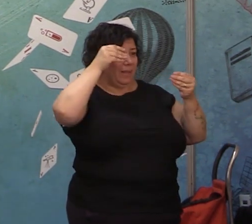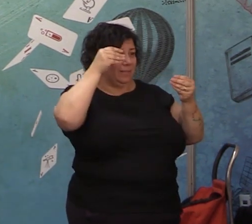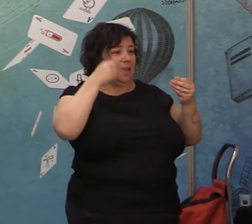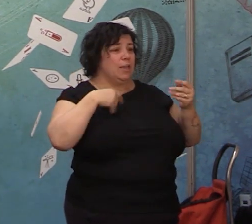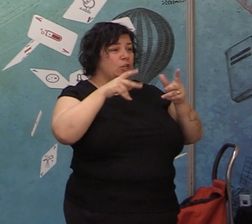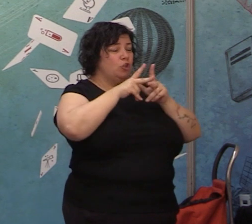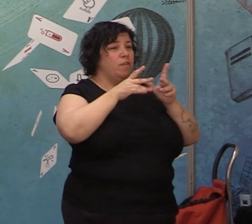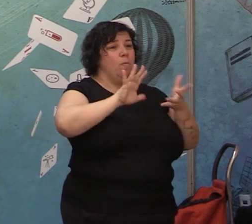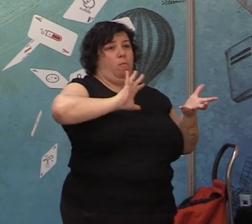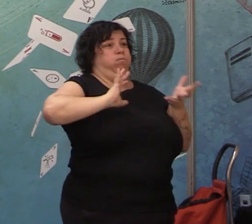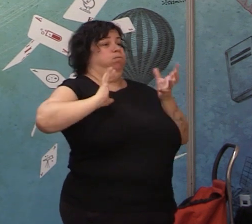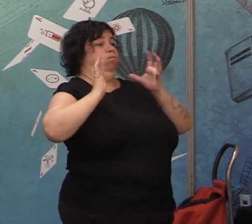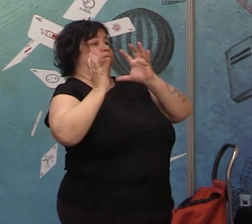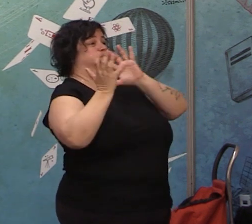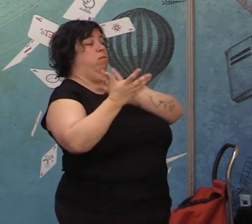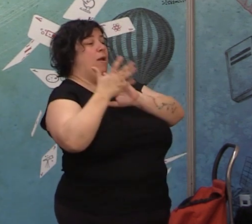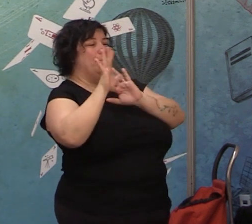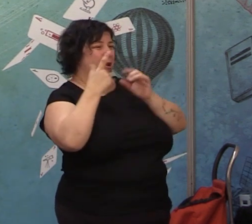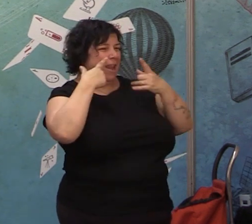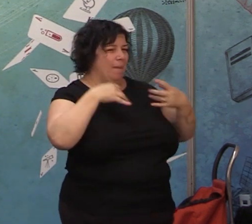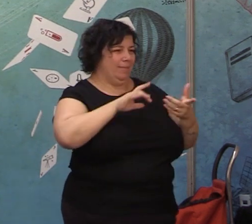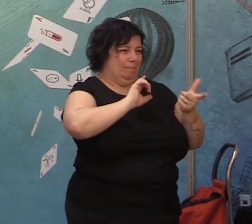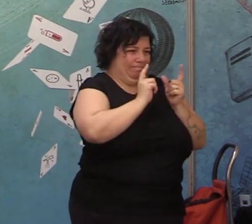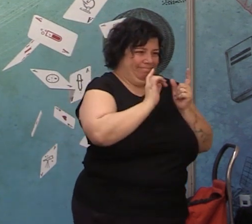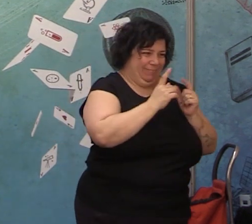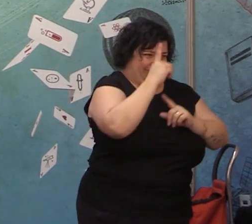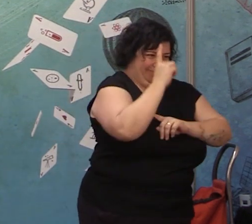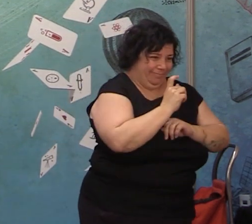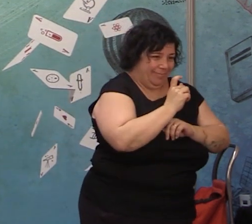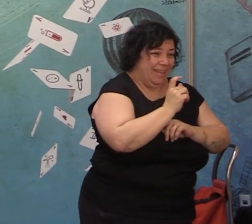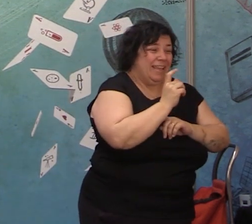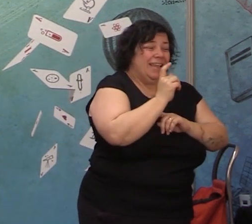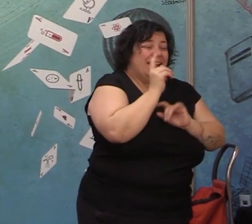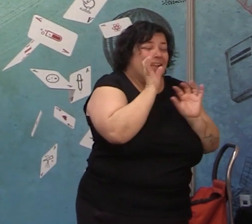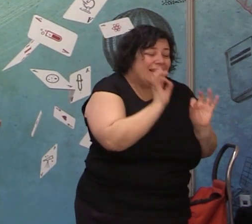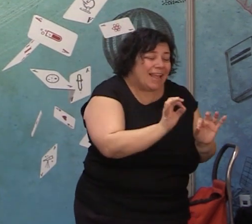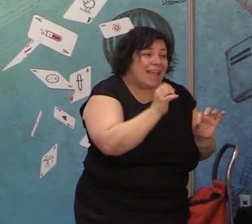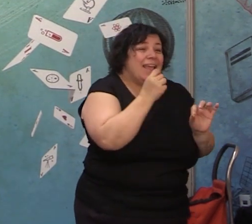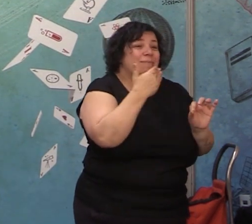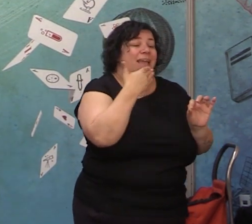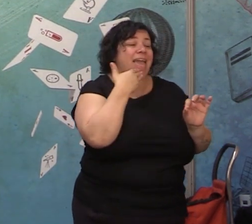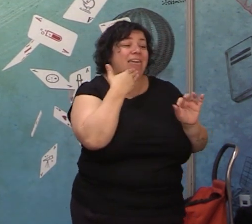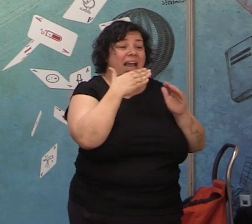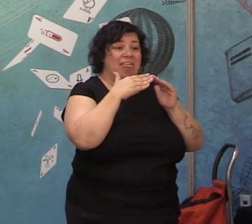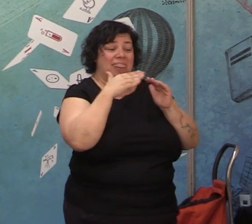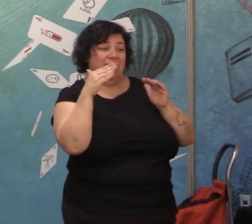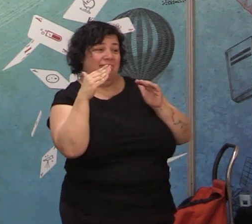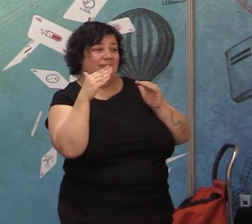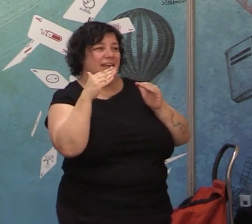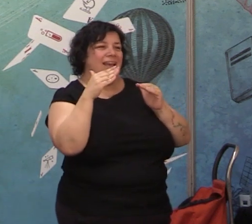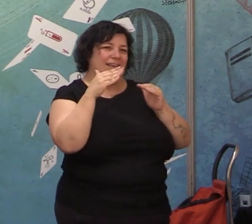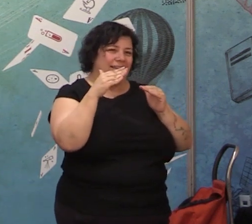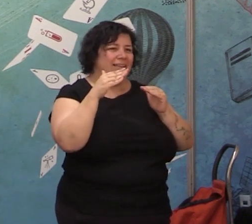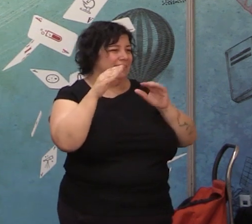ha cambiado por completo, pero no ha cambiado, y sobre todo a nivel de a partir de ciertas edades, pues esto todavía